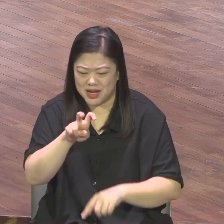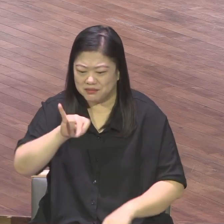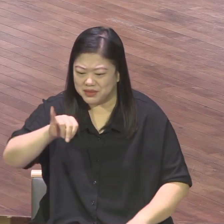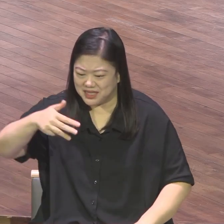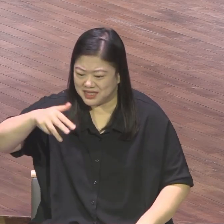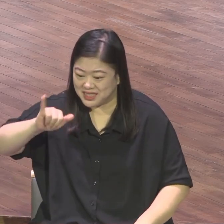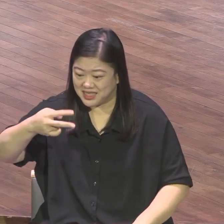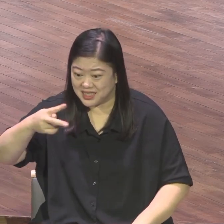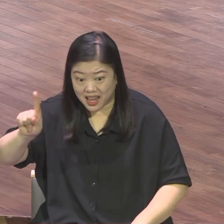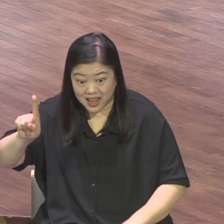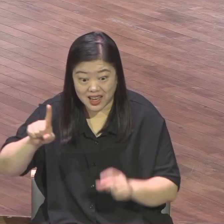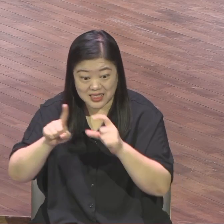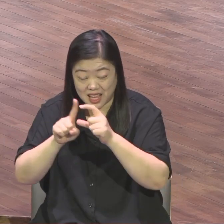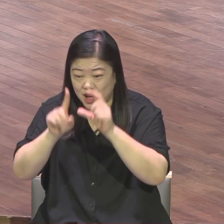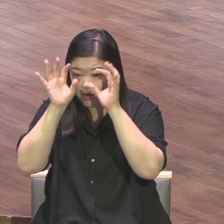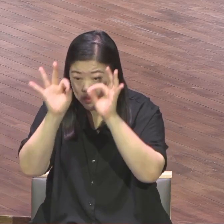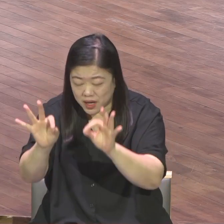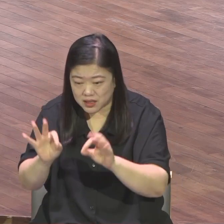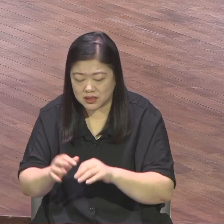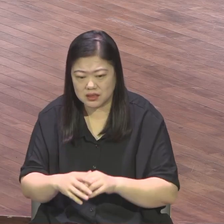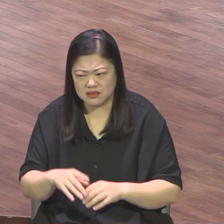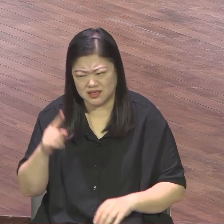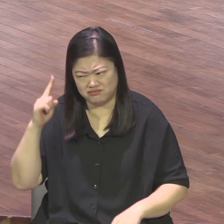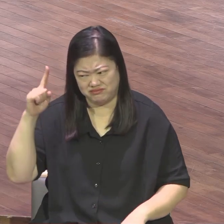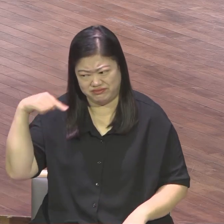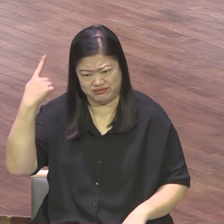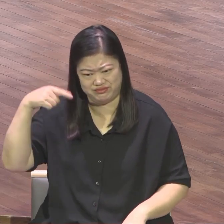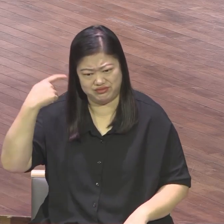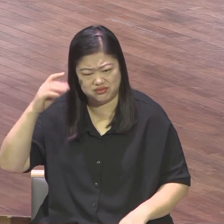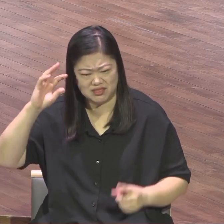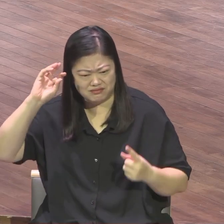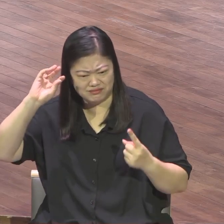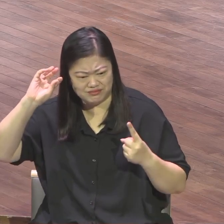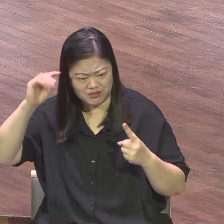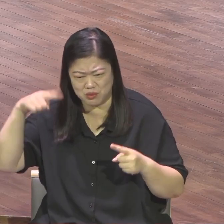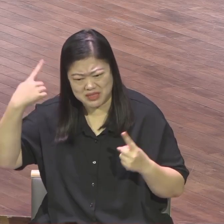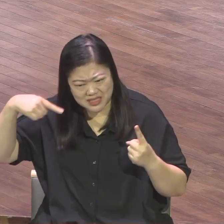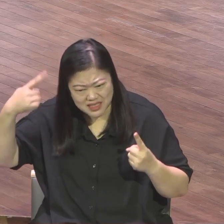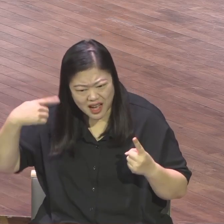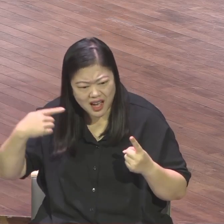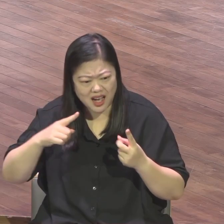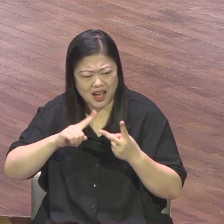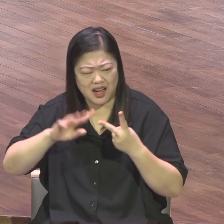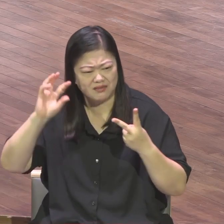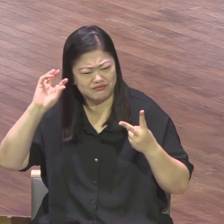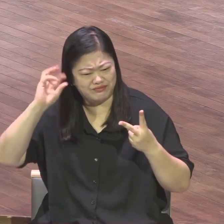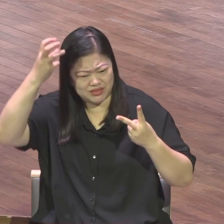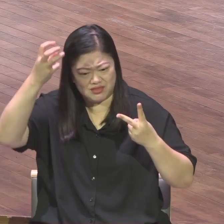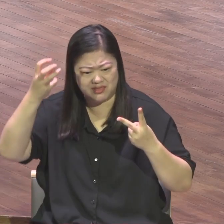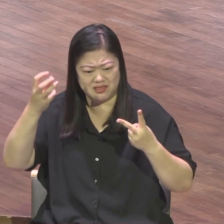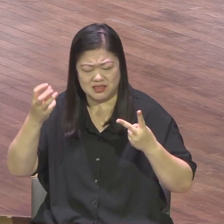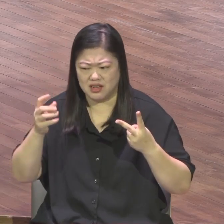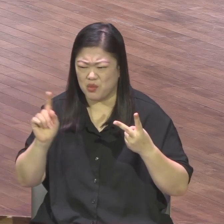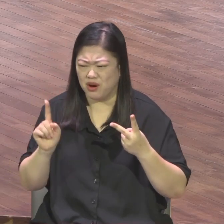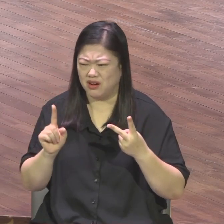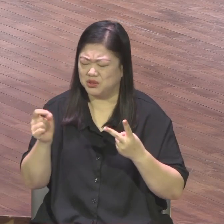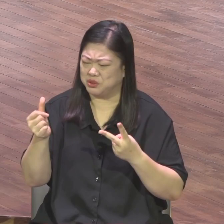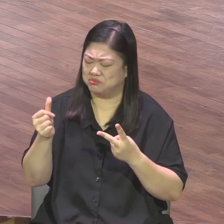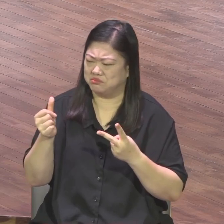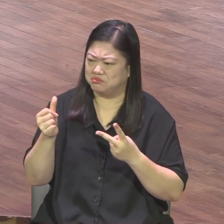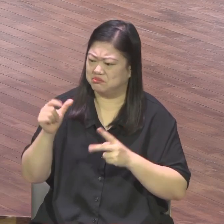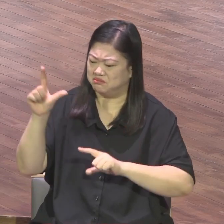이 말을 쓸 때는 사람이 좀 정신이 이상이 생겨가지고 정상적이지 않는